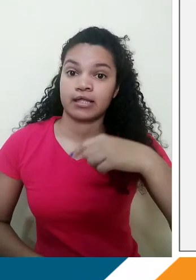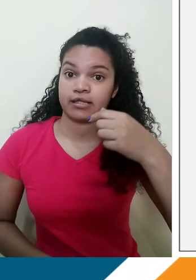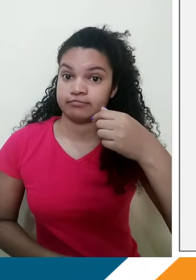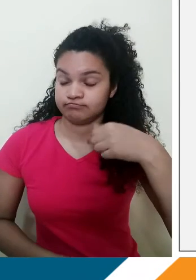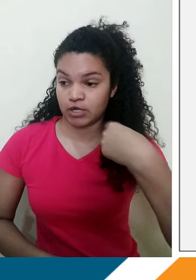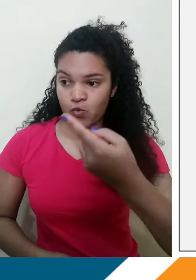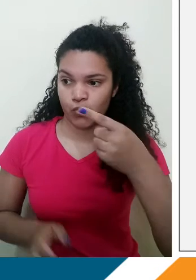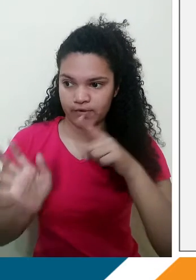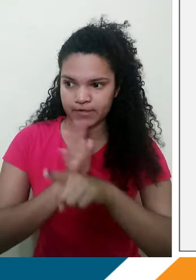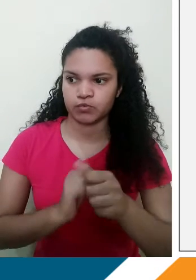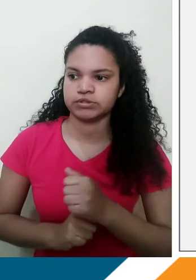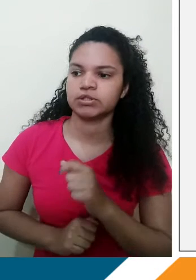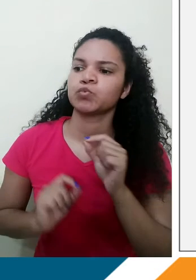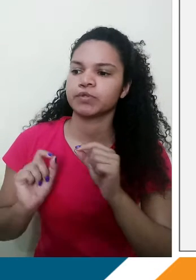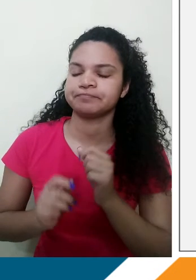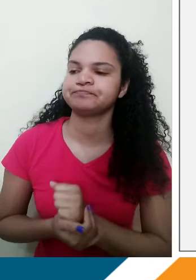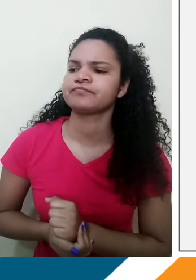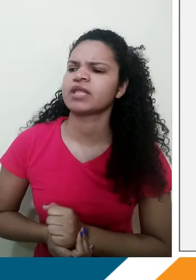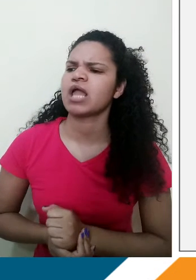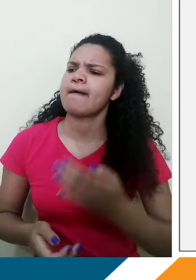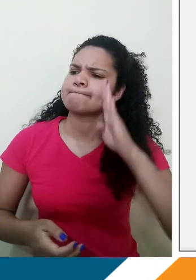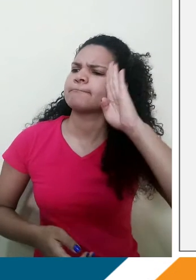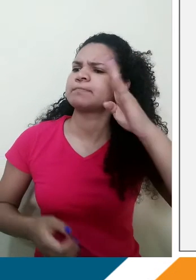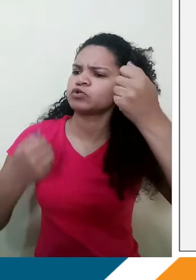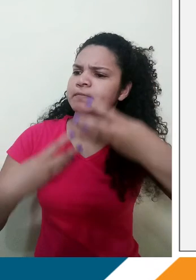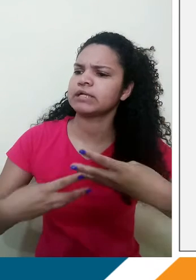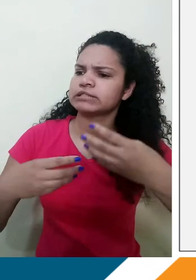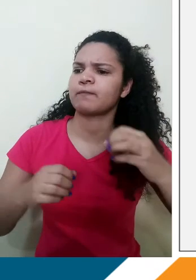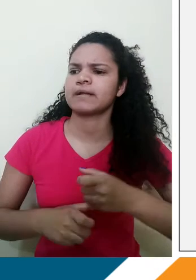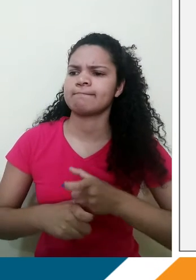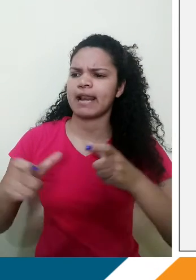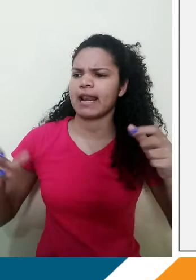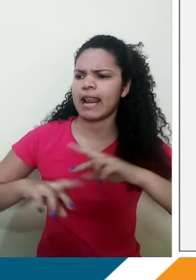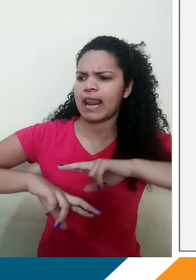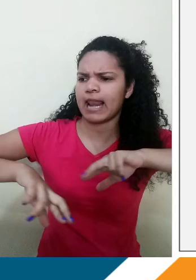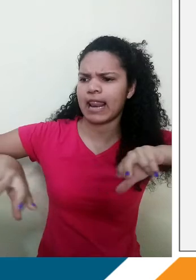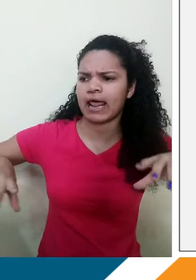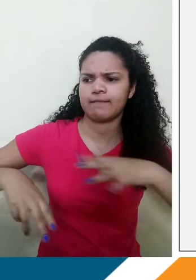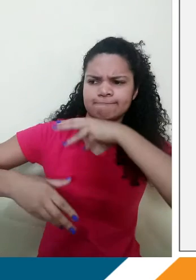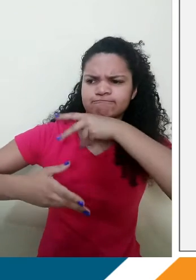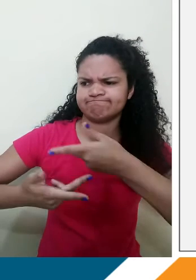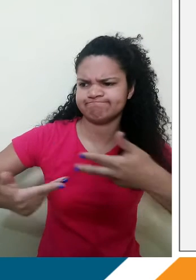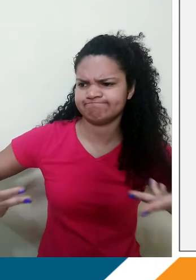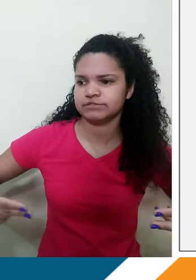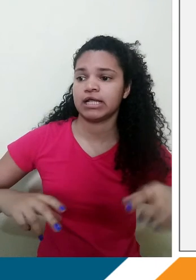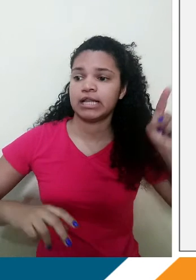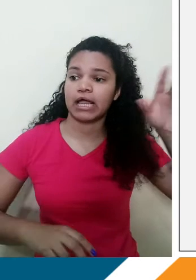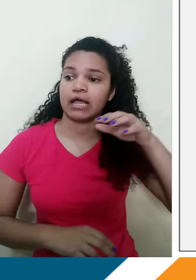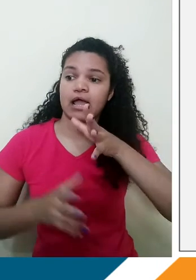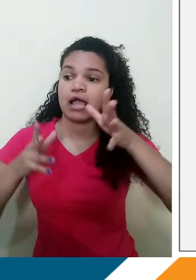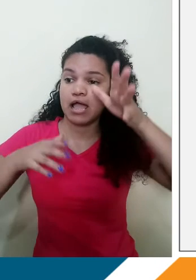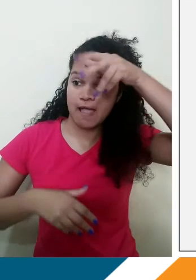grande variedade de espécies na Amazônia é a teoria do refúgio. Nos últimos 100 mil anos, o planeta sofreu vários períodos